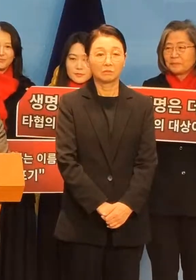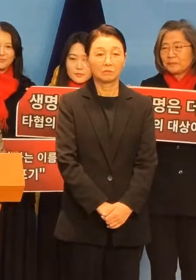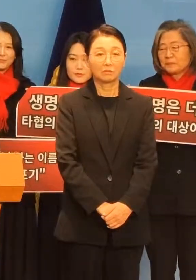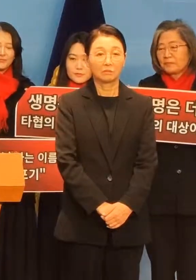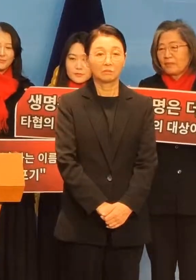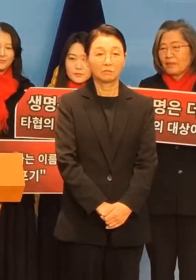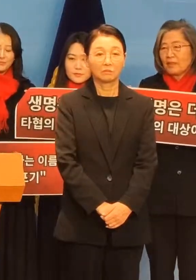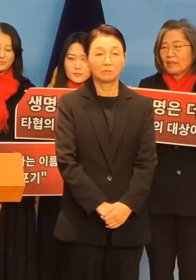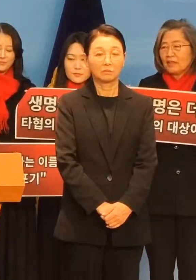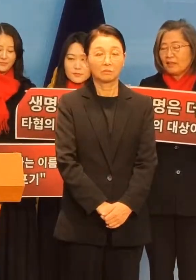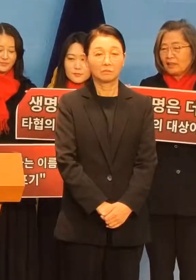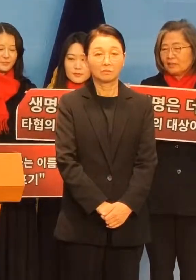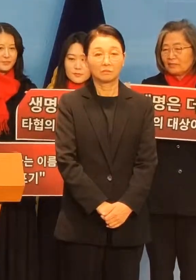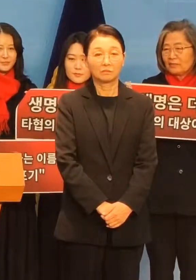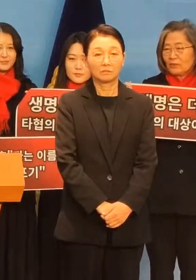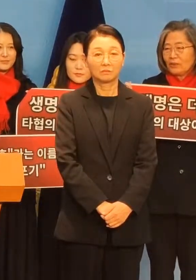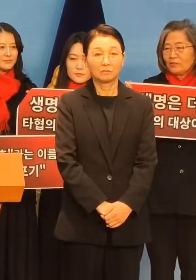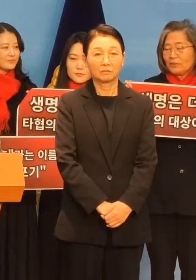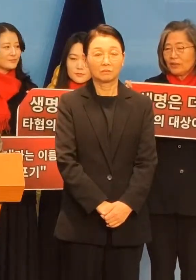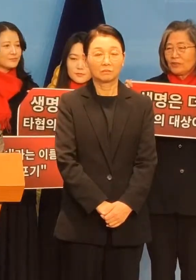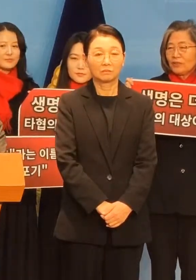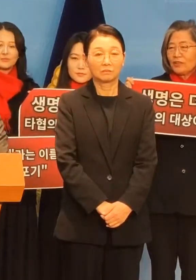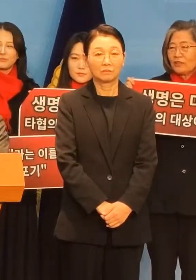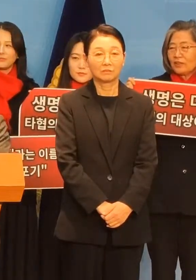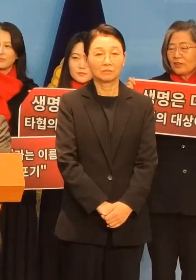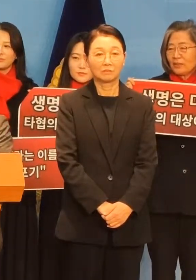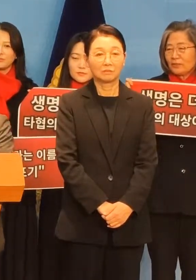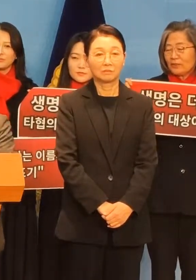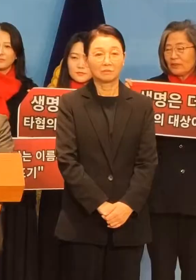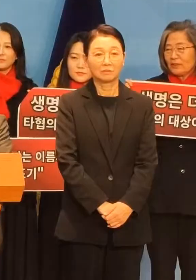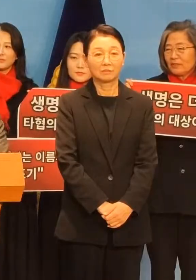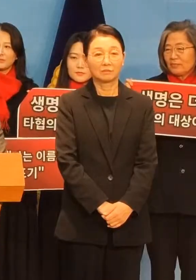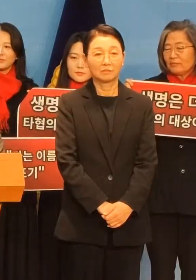좀 내려. 거기 내려. 옆에 같이 서요.